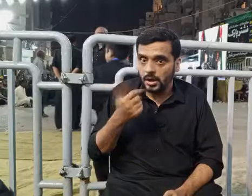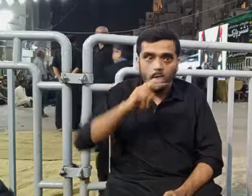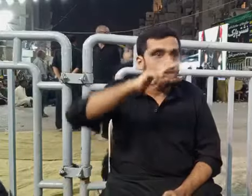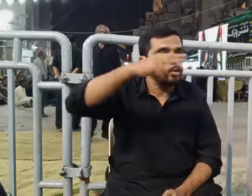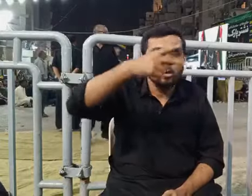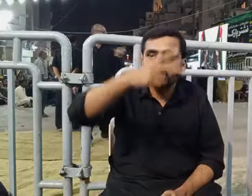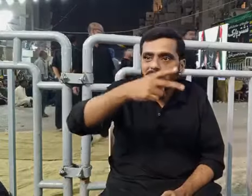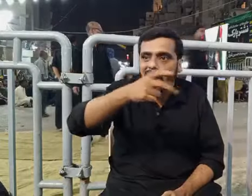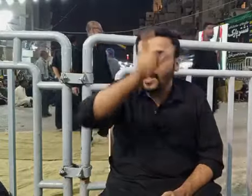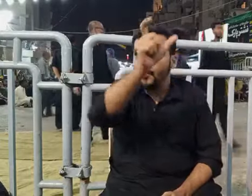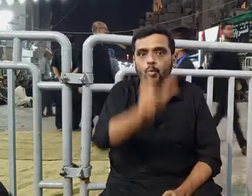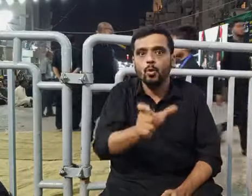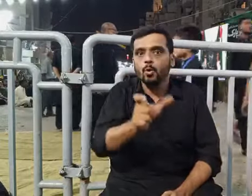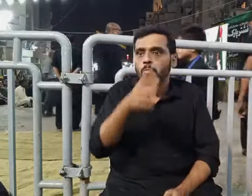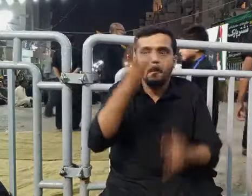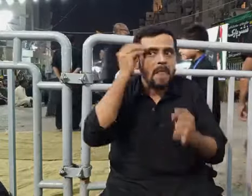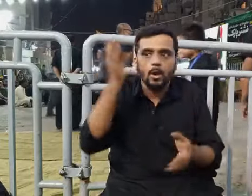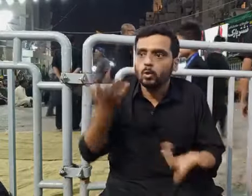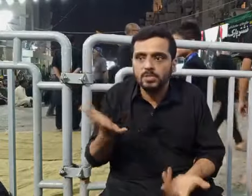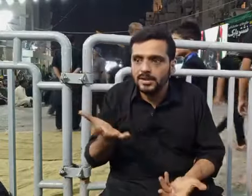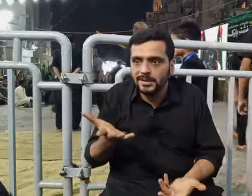سب سے بڑی مثال تو علیہ السلام کے دل سے بات دے رہے محمد